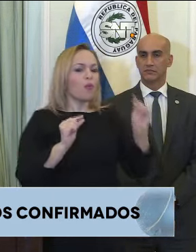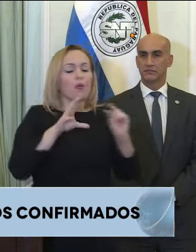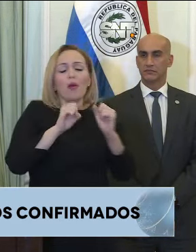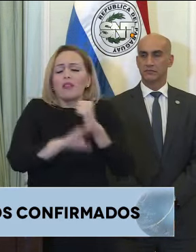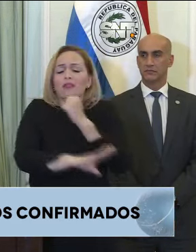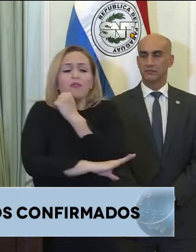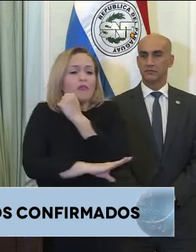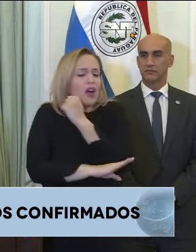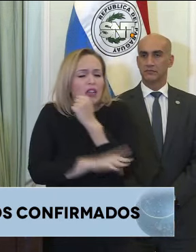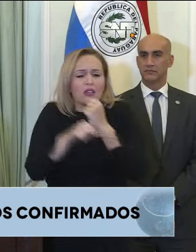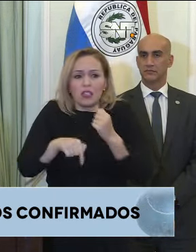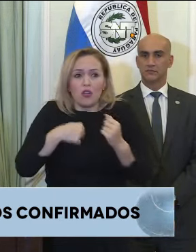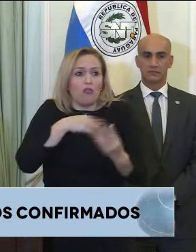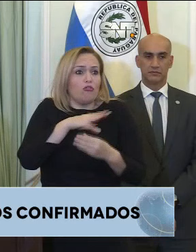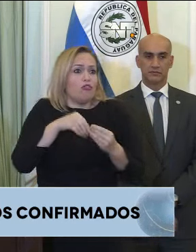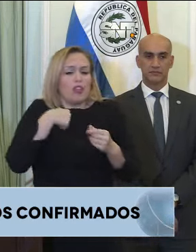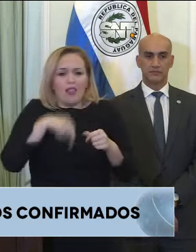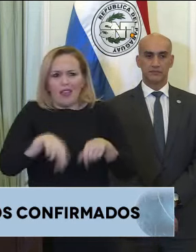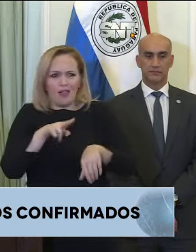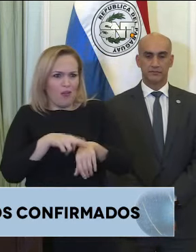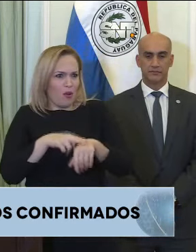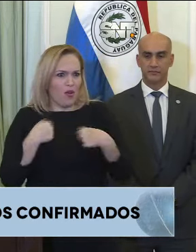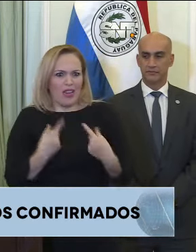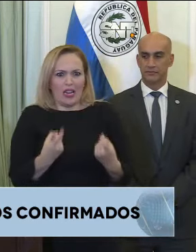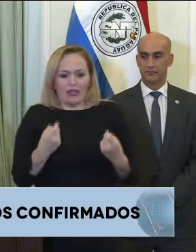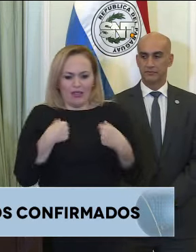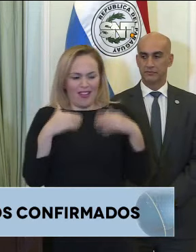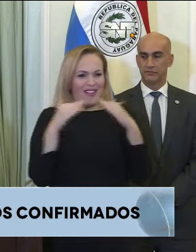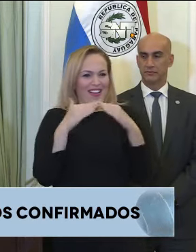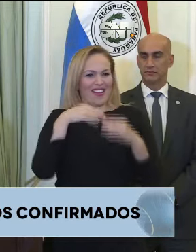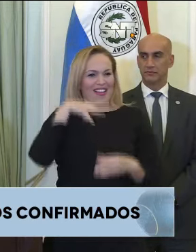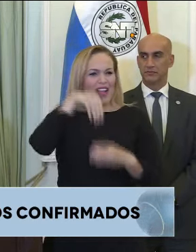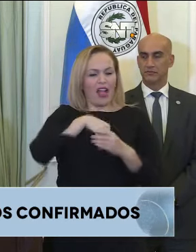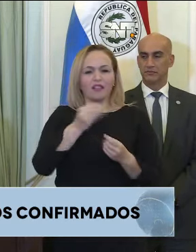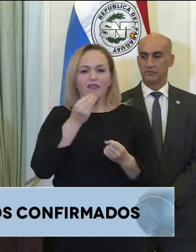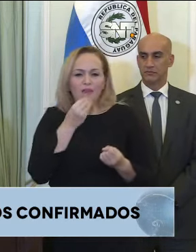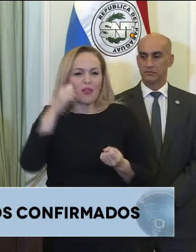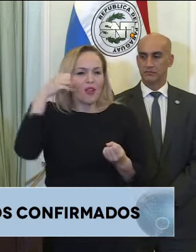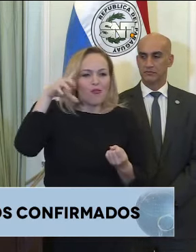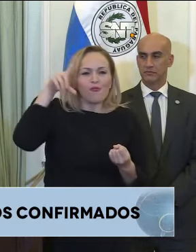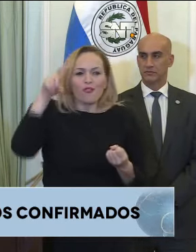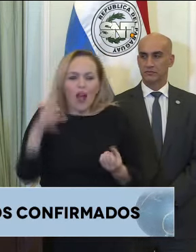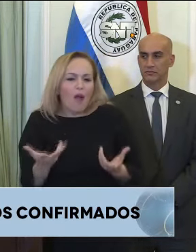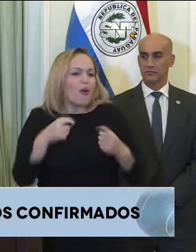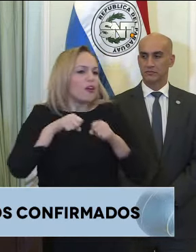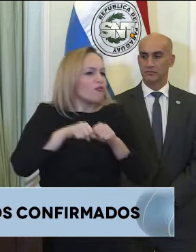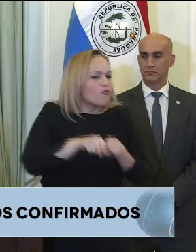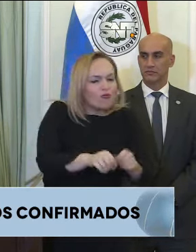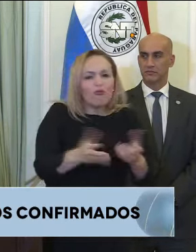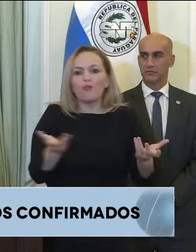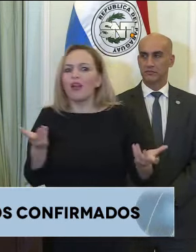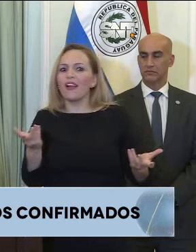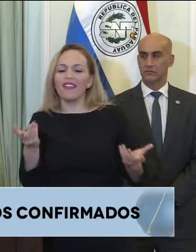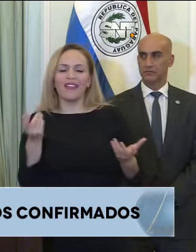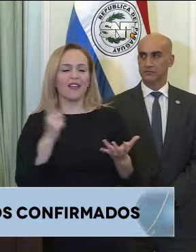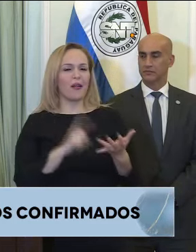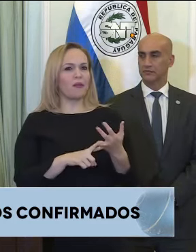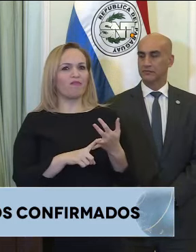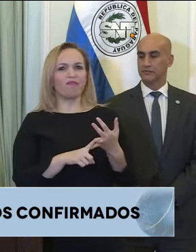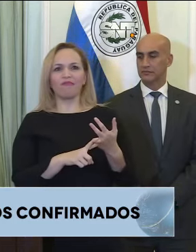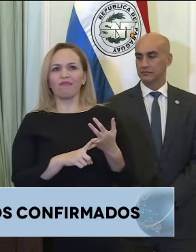básicos que necesita la sociedad en este momento. Entonces, la cantidad que están implicadas, supermercados, la cadena de suministro,